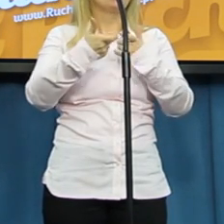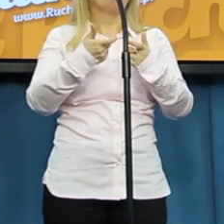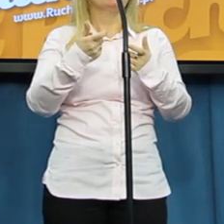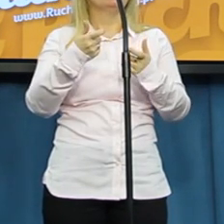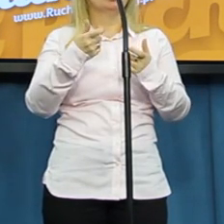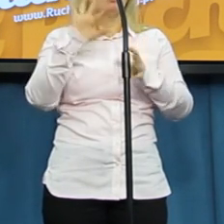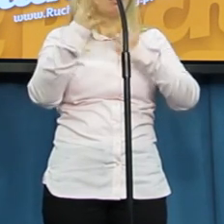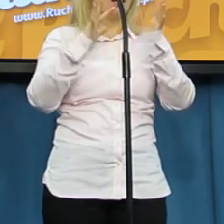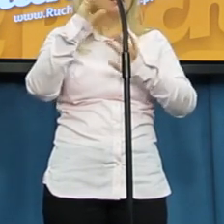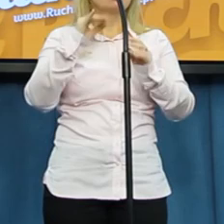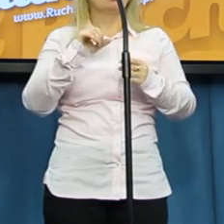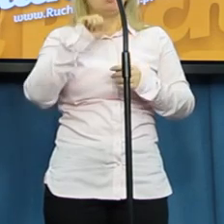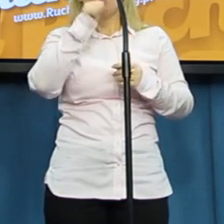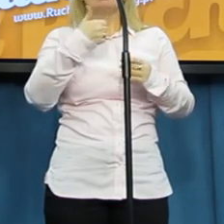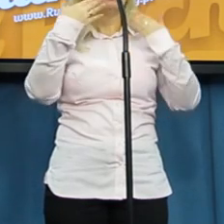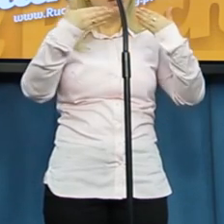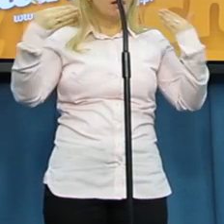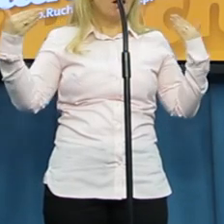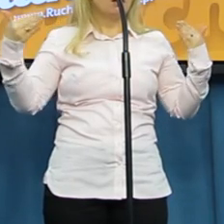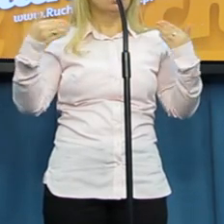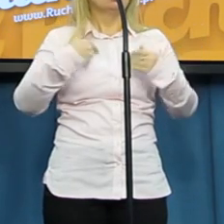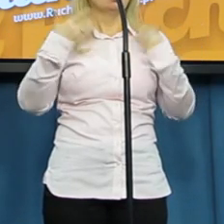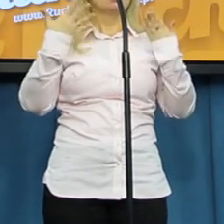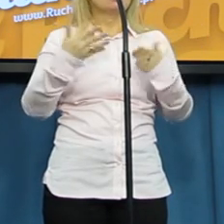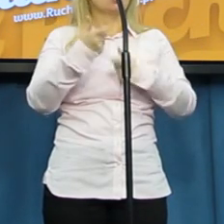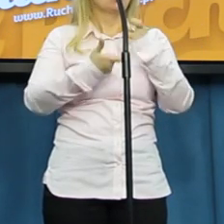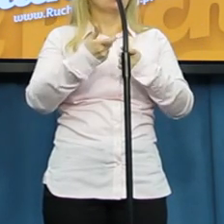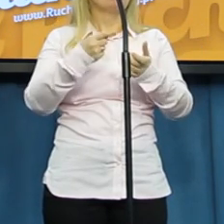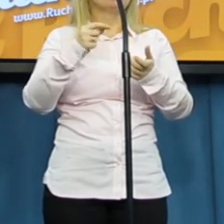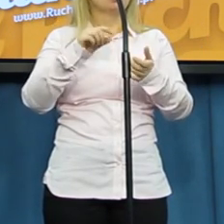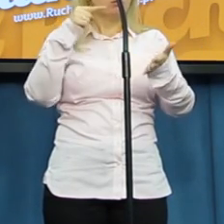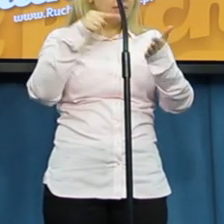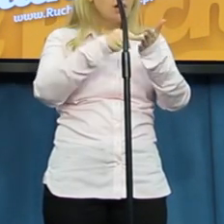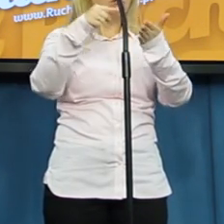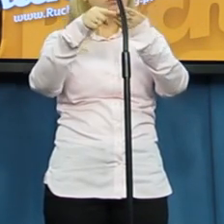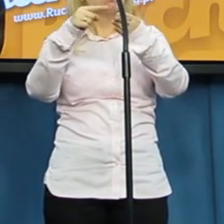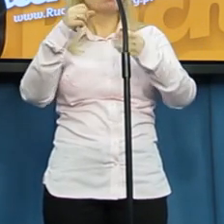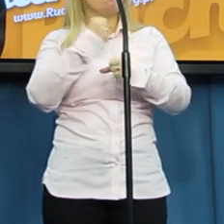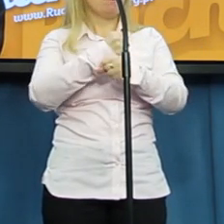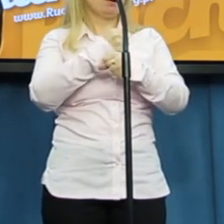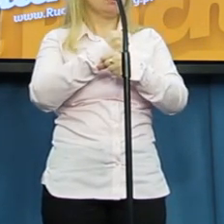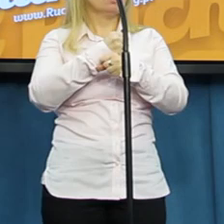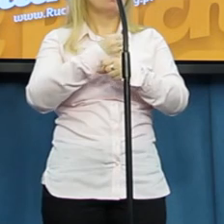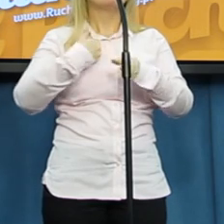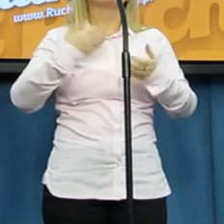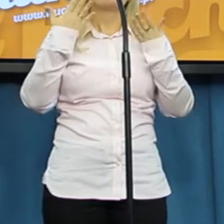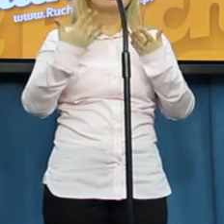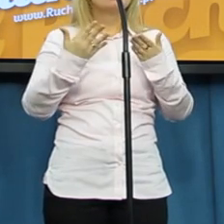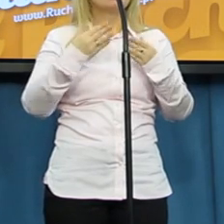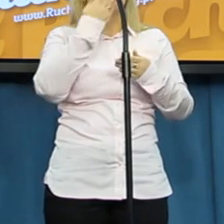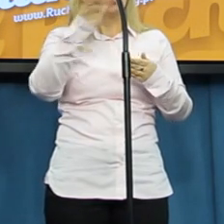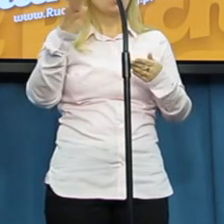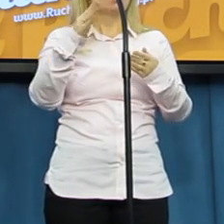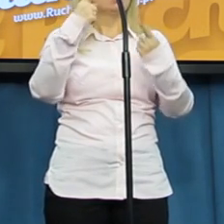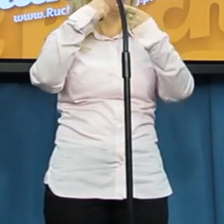ani deklaracji, ani teatru, ja będę uprawiał konkretną pracę. Państwo się pozytywnie zdziwicie,